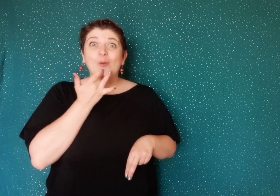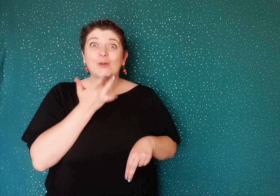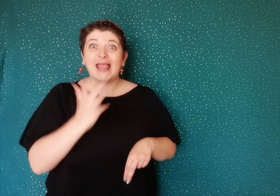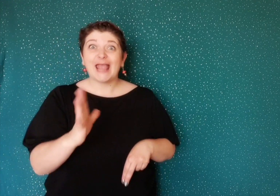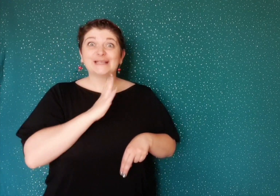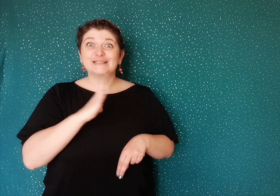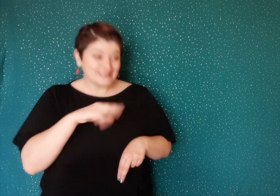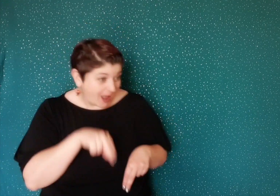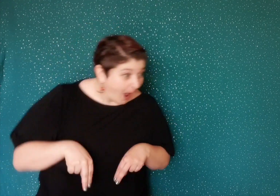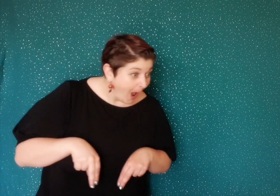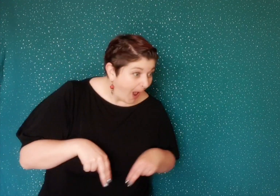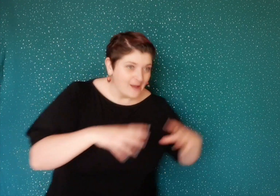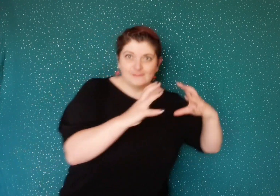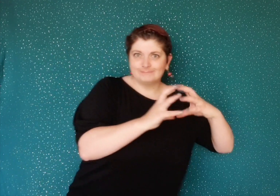surtout qu'elle apportait un goûter.